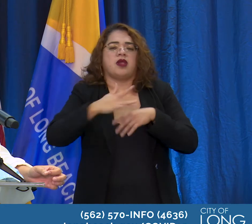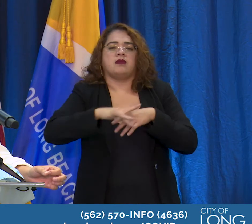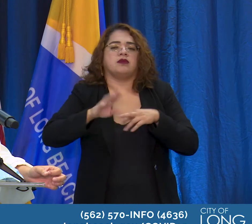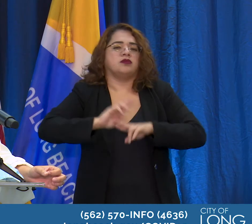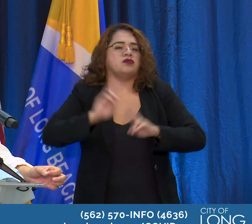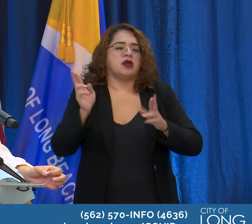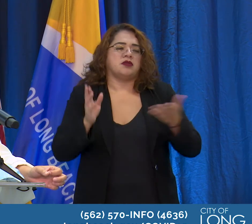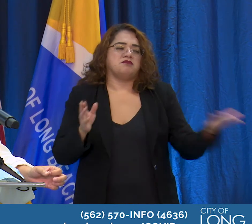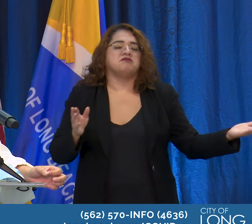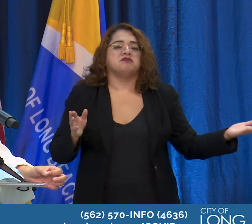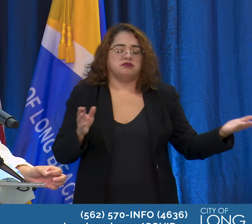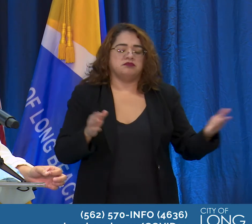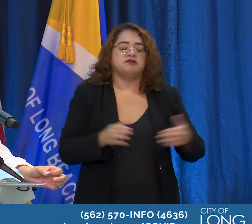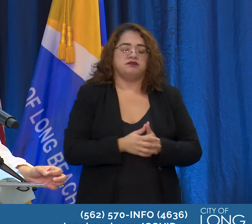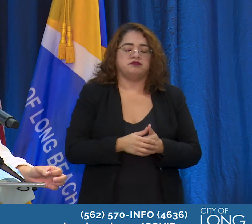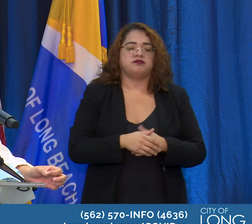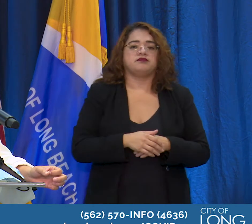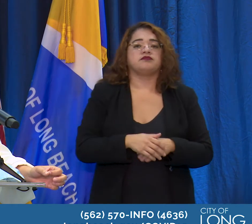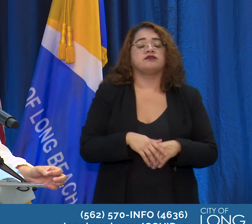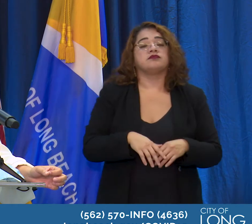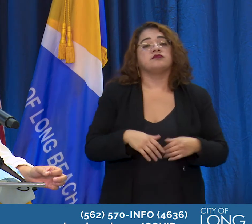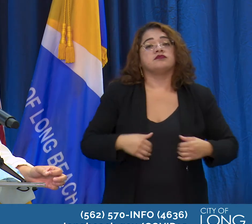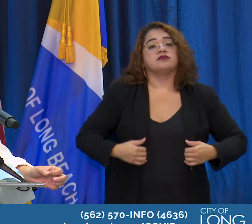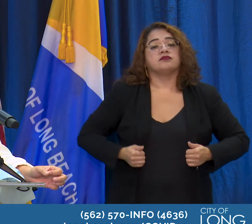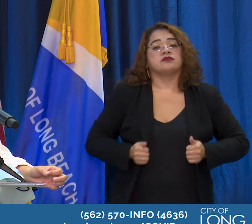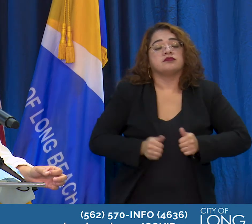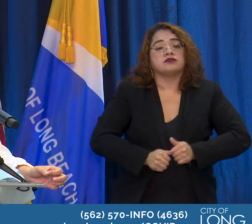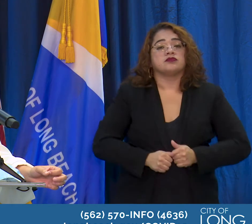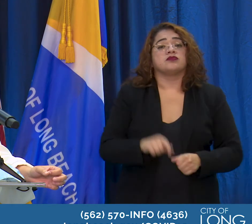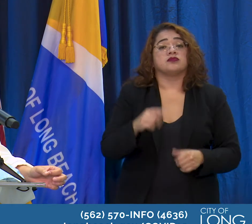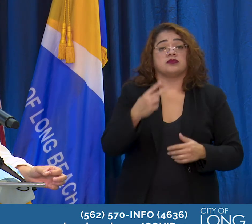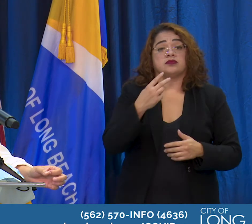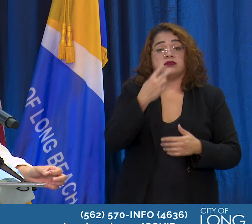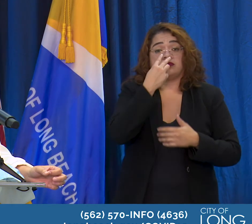hospital. Ahorita nuestros ventiladores estamos